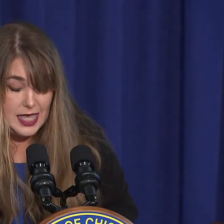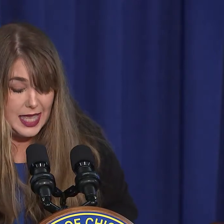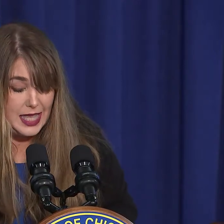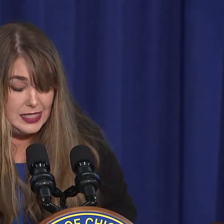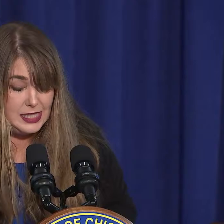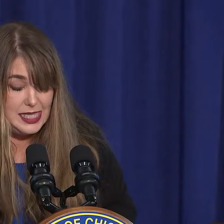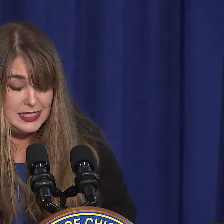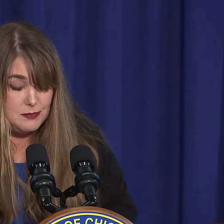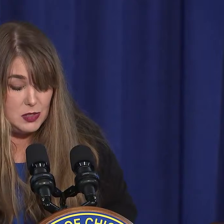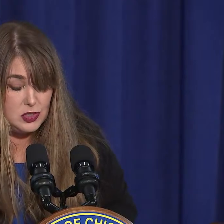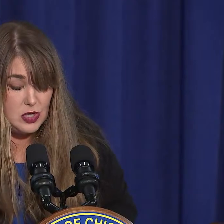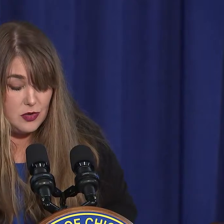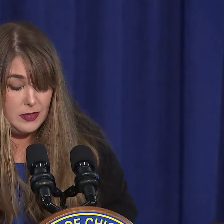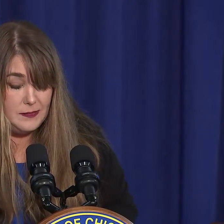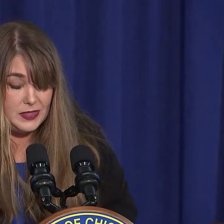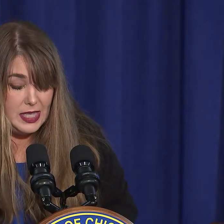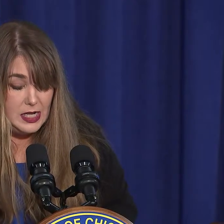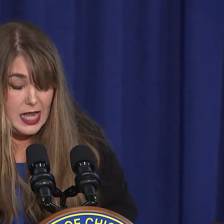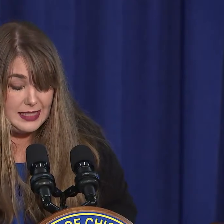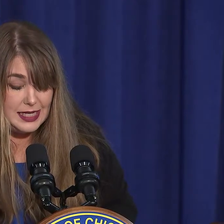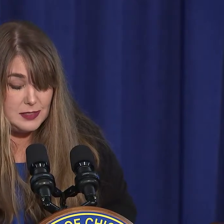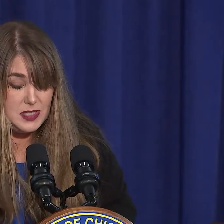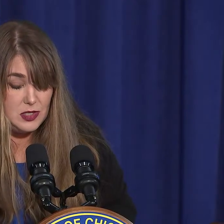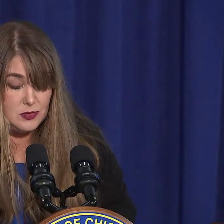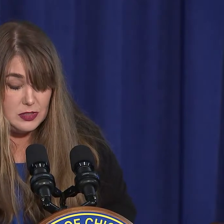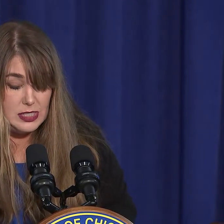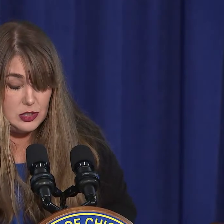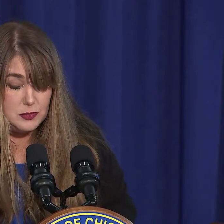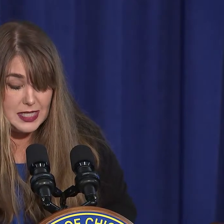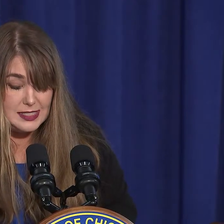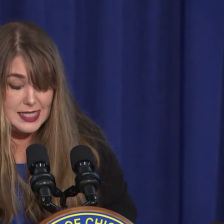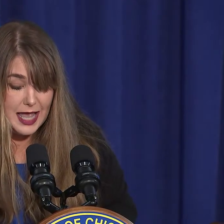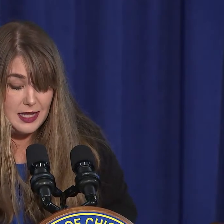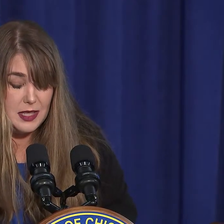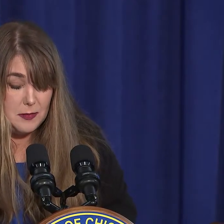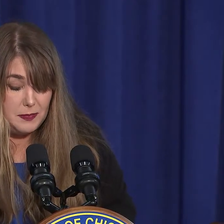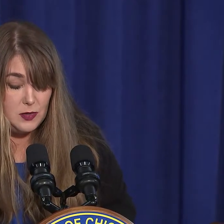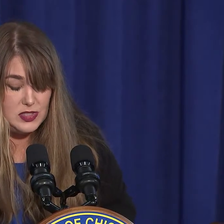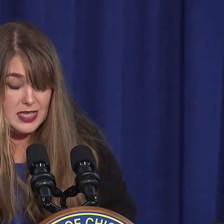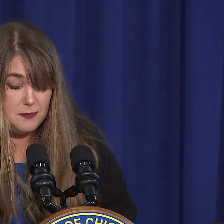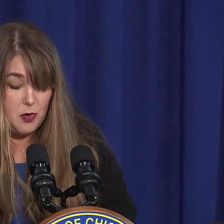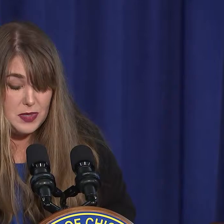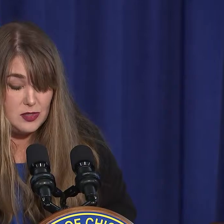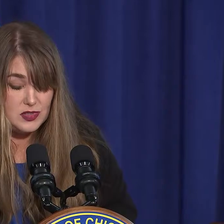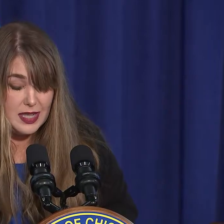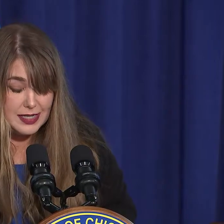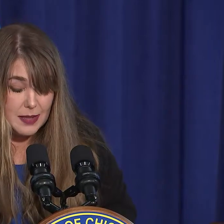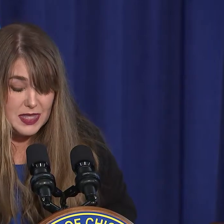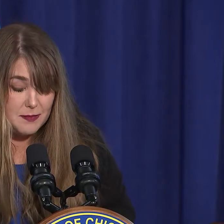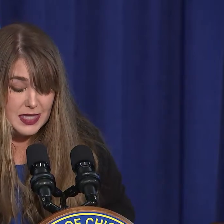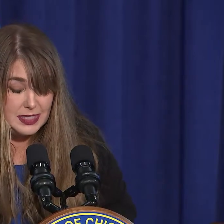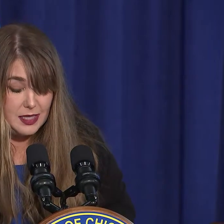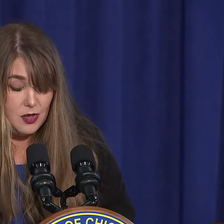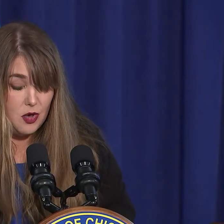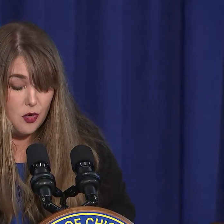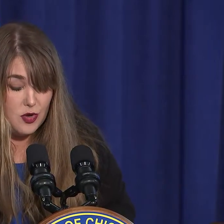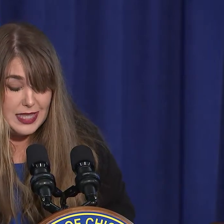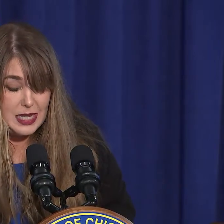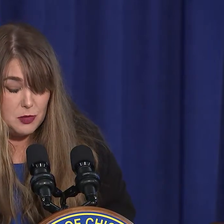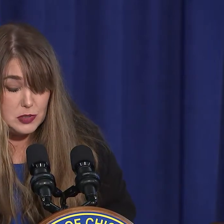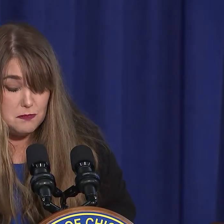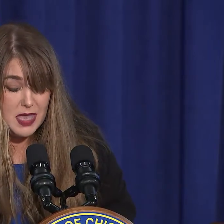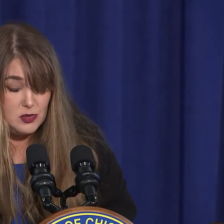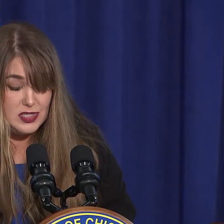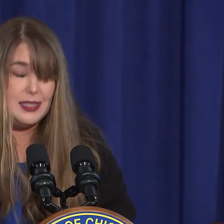siguen en disminución en la transmisión sustancial, pero siguen moviéndose rápidamente.